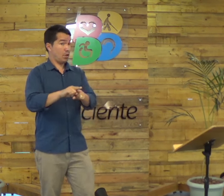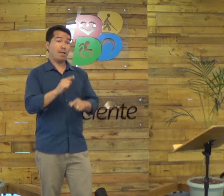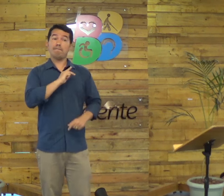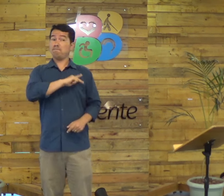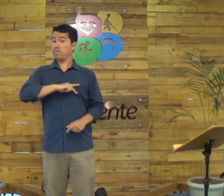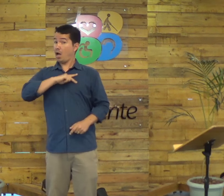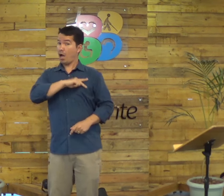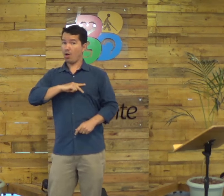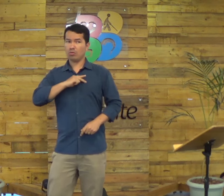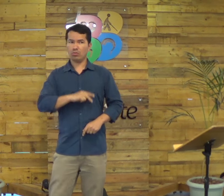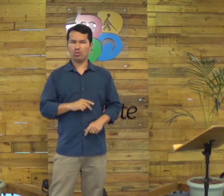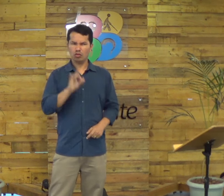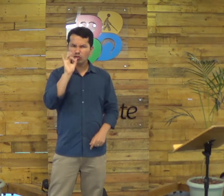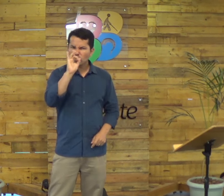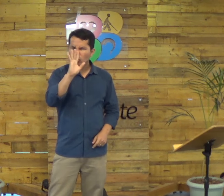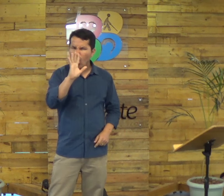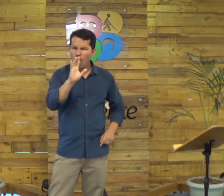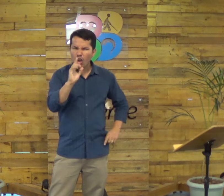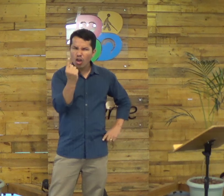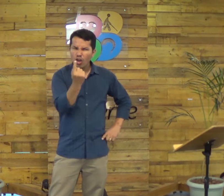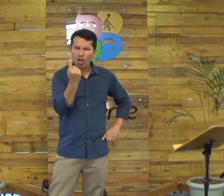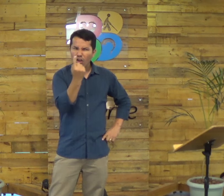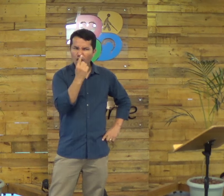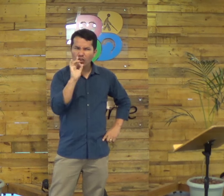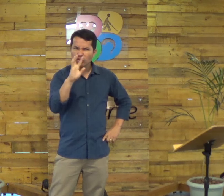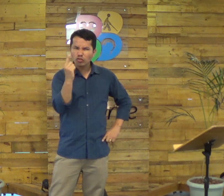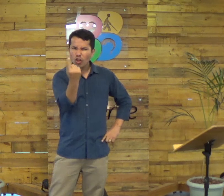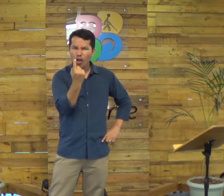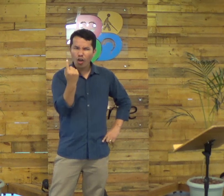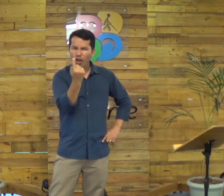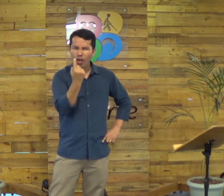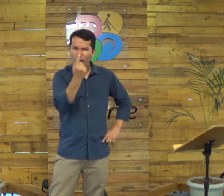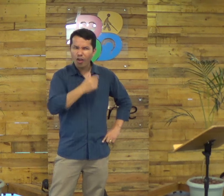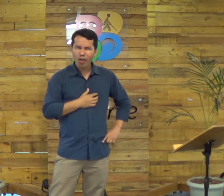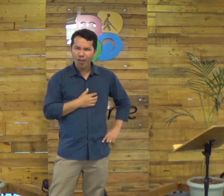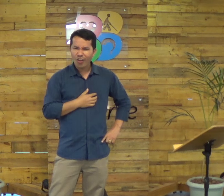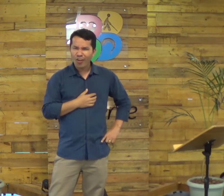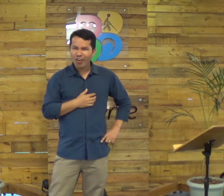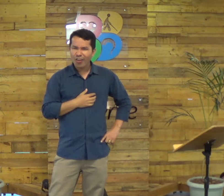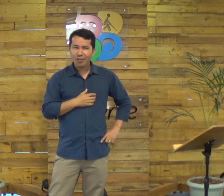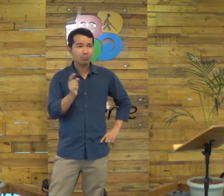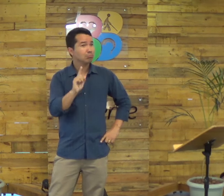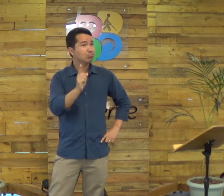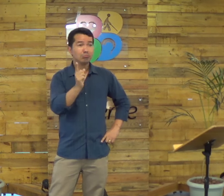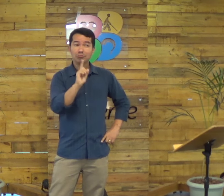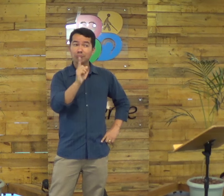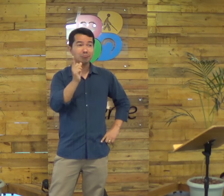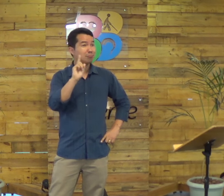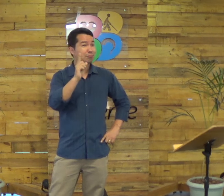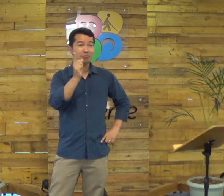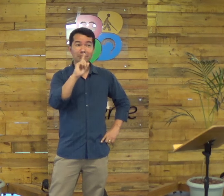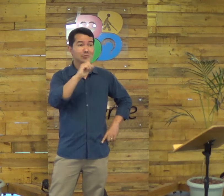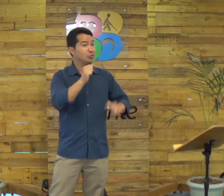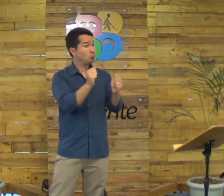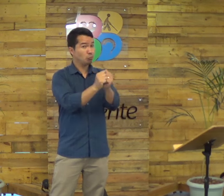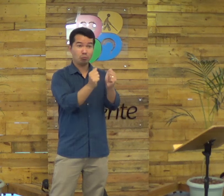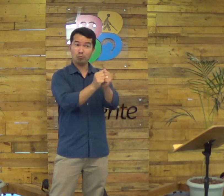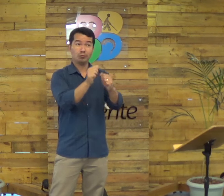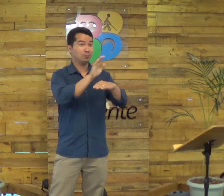e Lódias Filipenses também. Tá, mas ele fundou as igrejas sozinho? Não. Não.